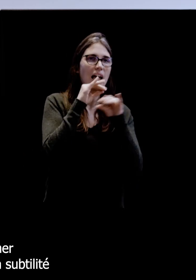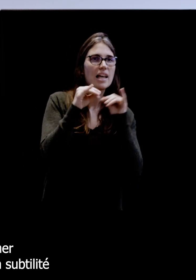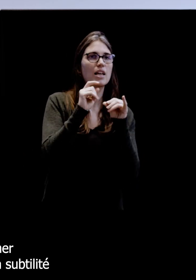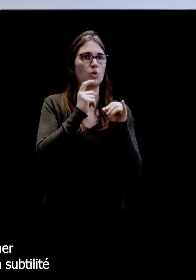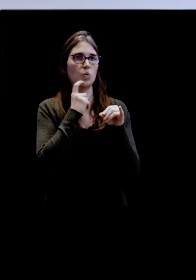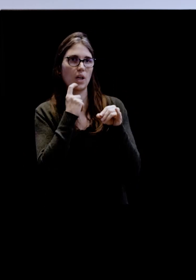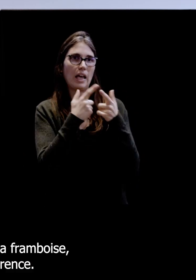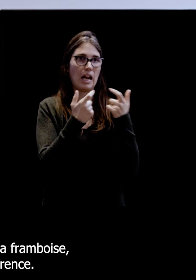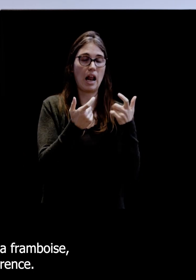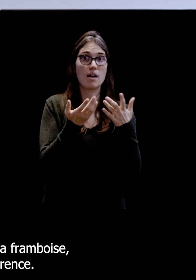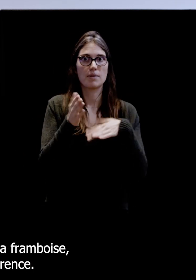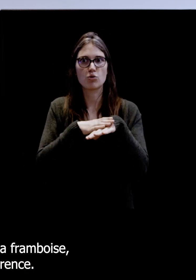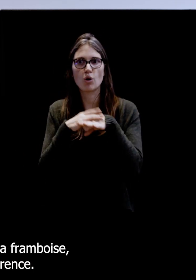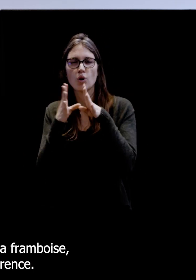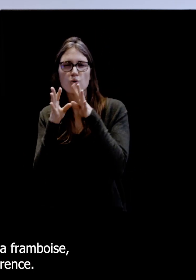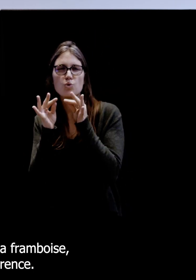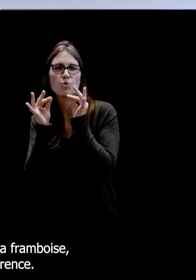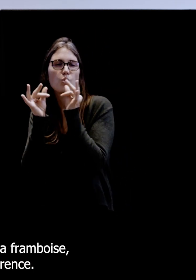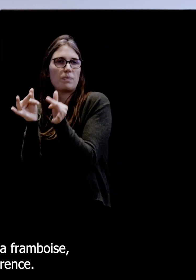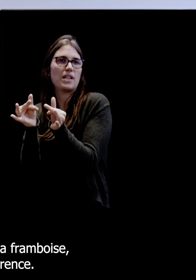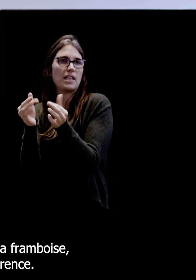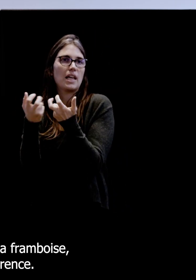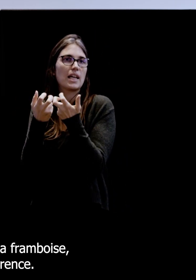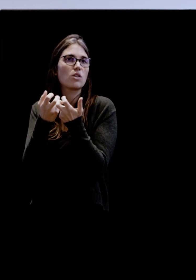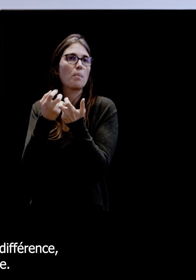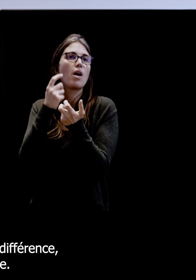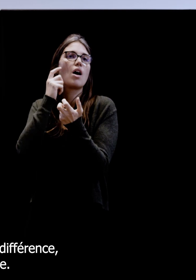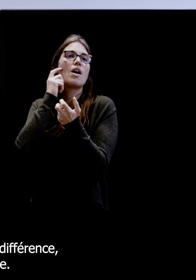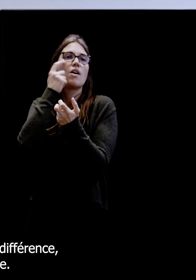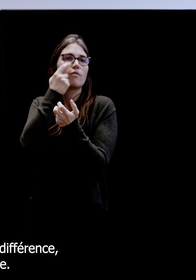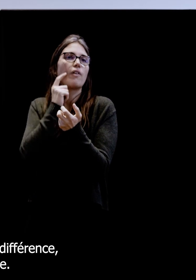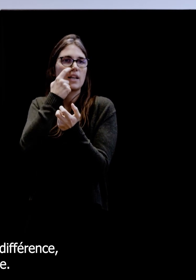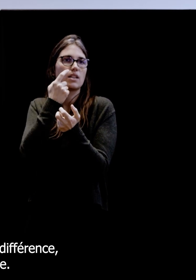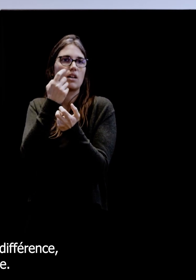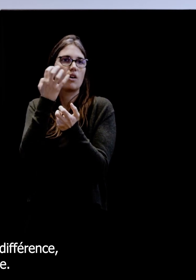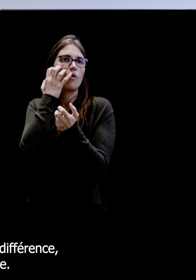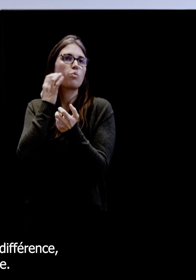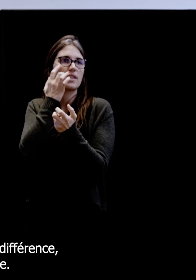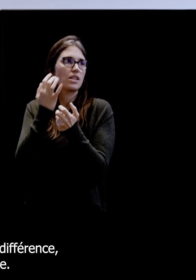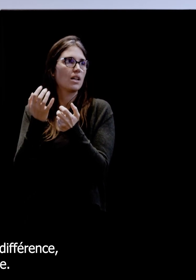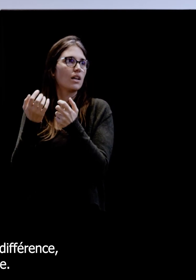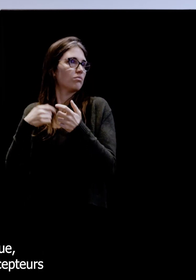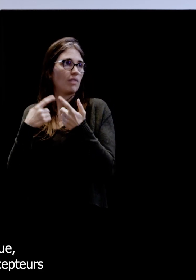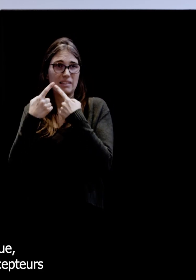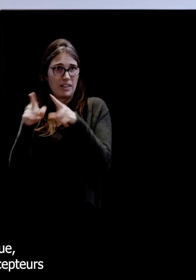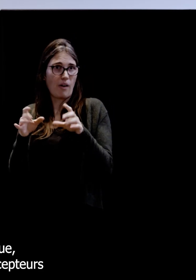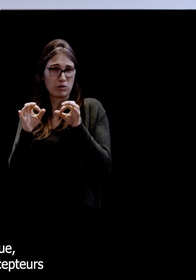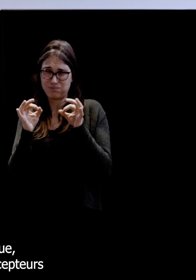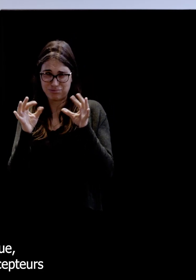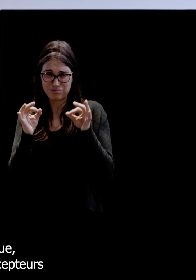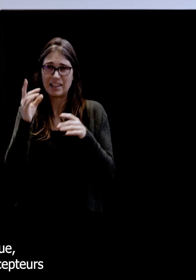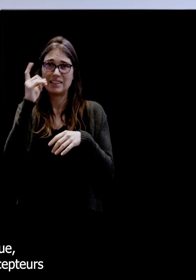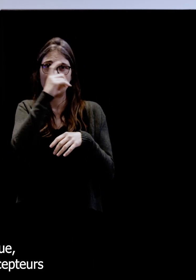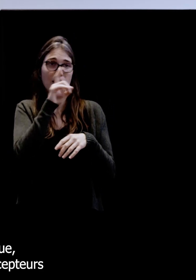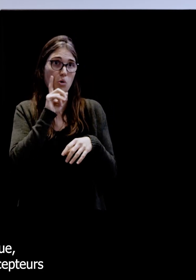la subtilité d'un goût entre la fraise et la framboise. Ils ne font pas la différence. Ça, c'est le nez qui fait la différence. C'est pas la langue. Et puis sur la langue, vous